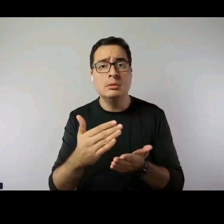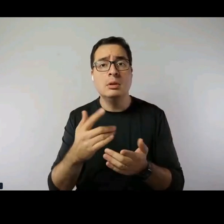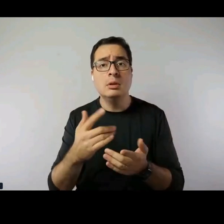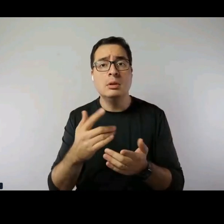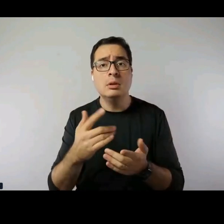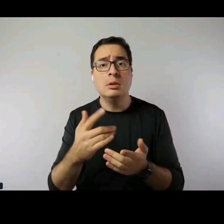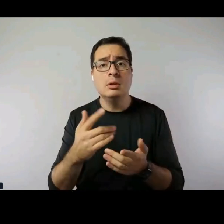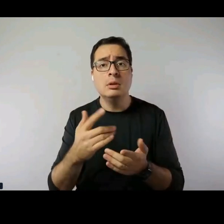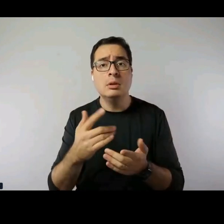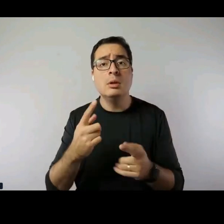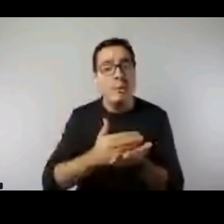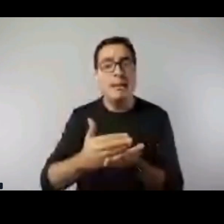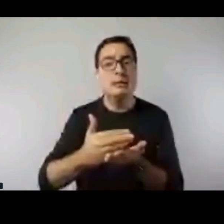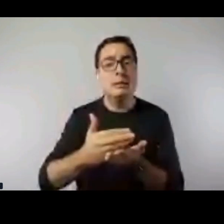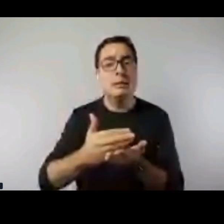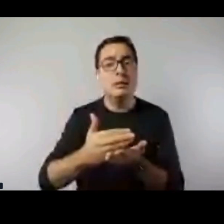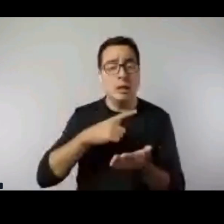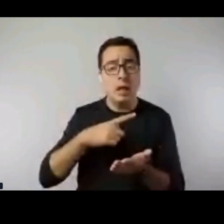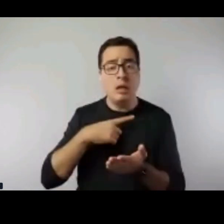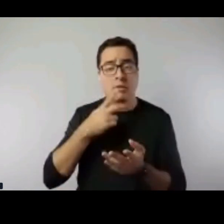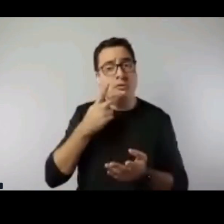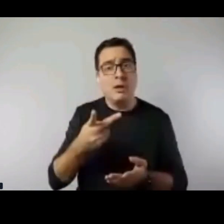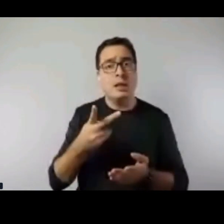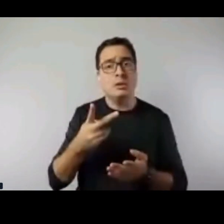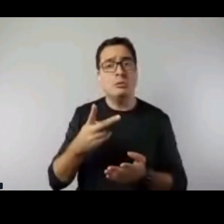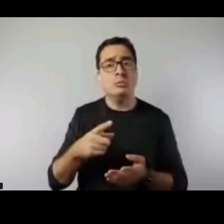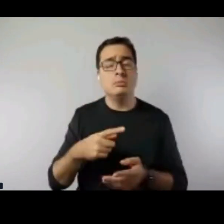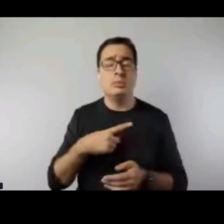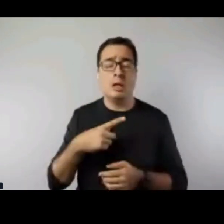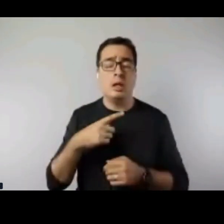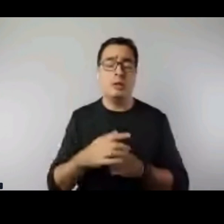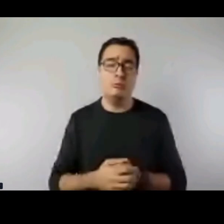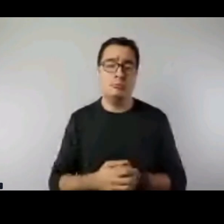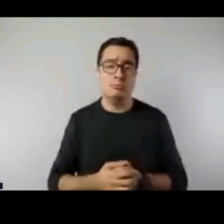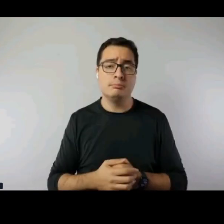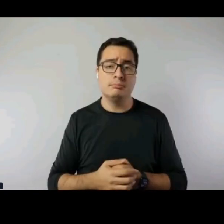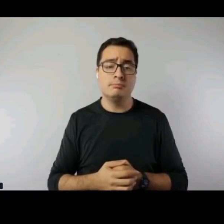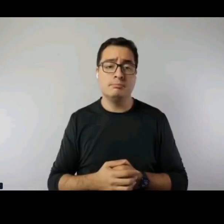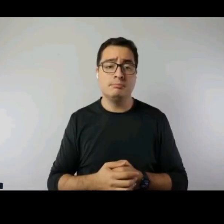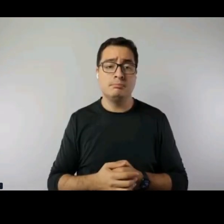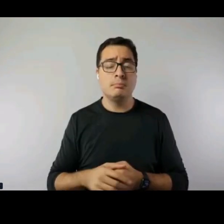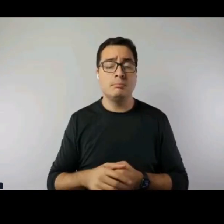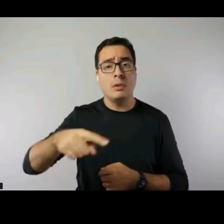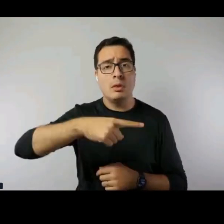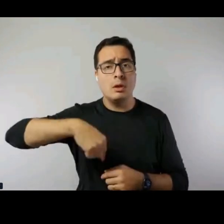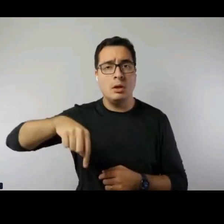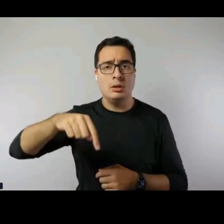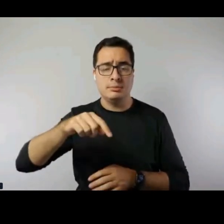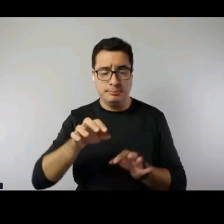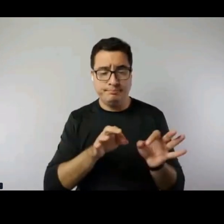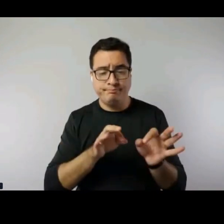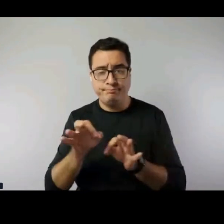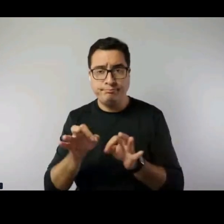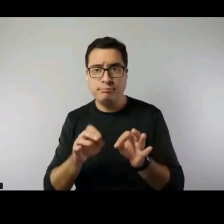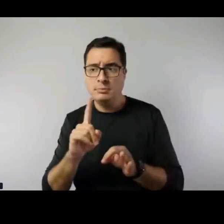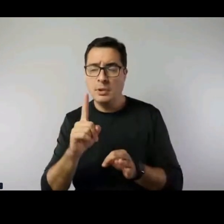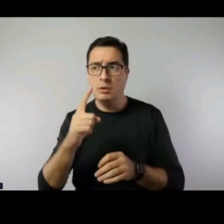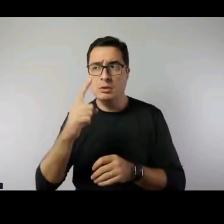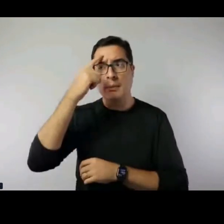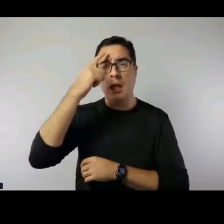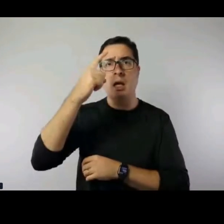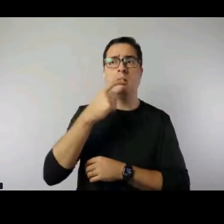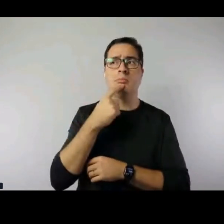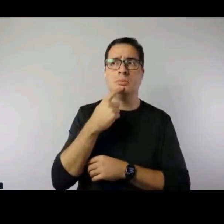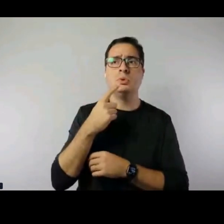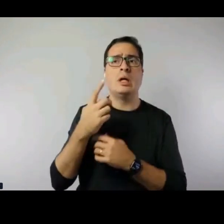tudo do que eu venho falando. E se a gente não trata, se a gente não reconhece